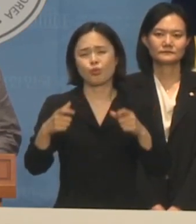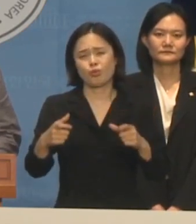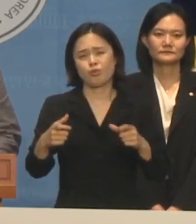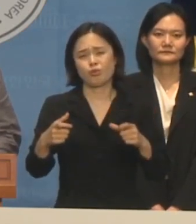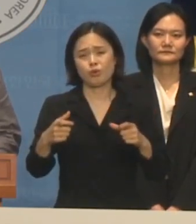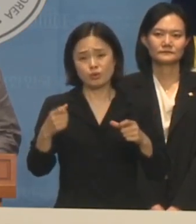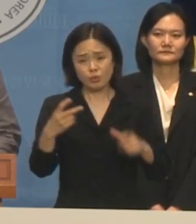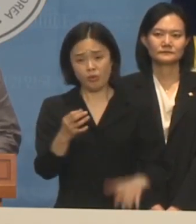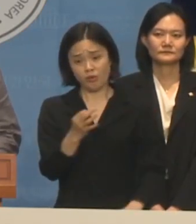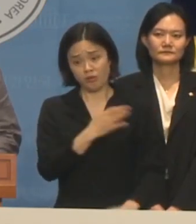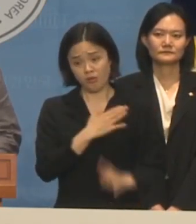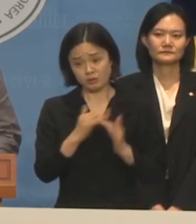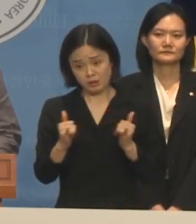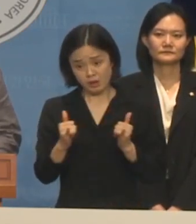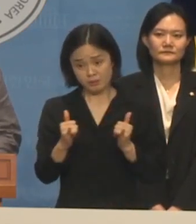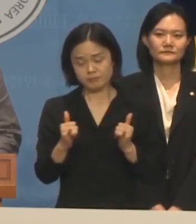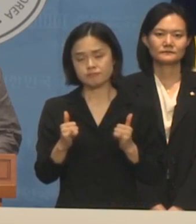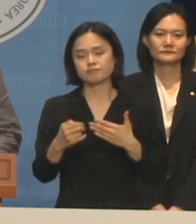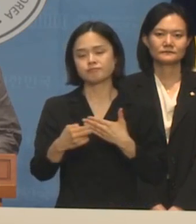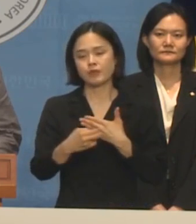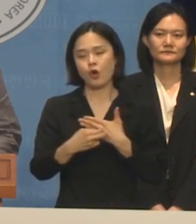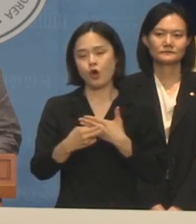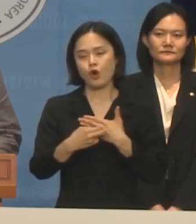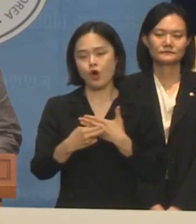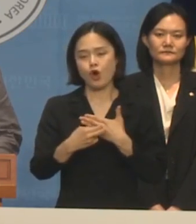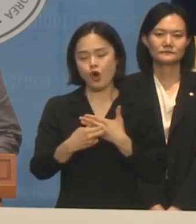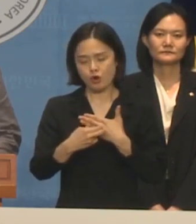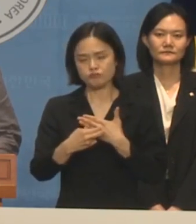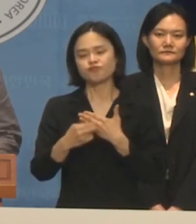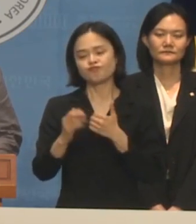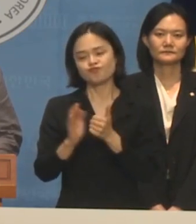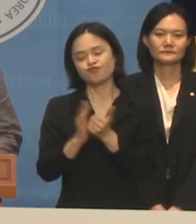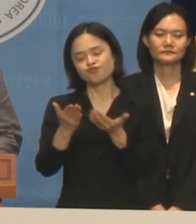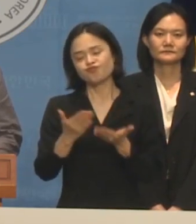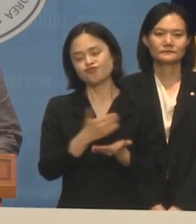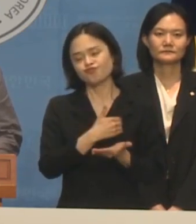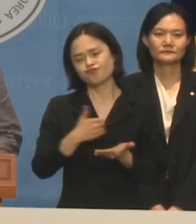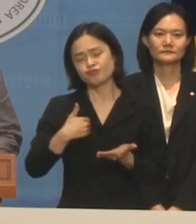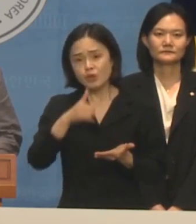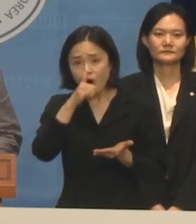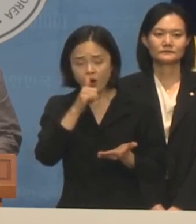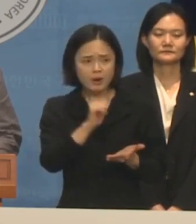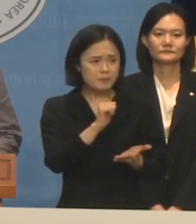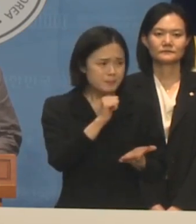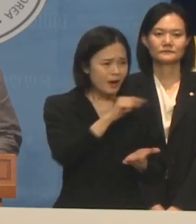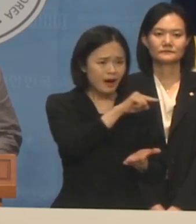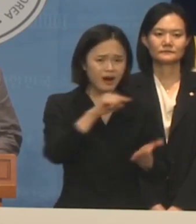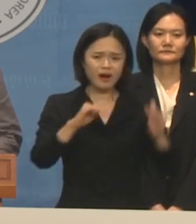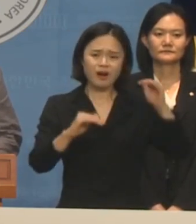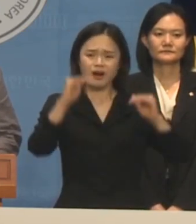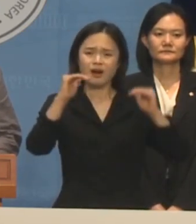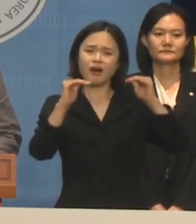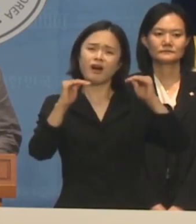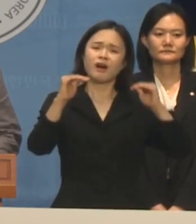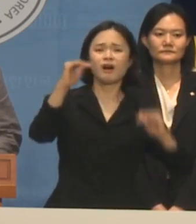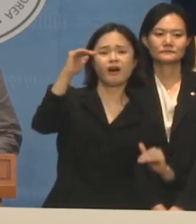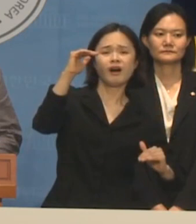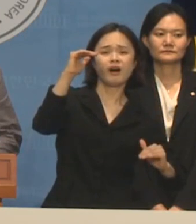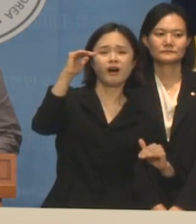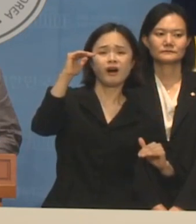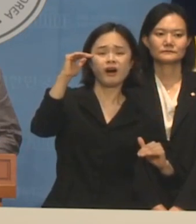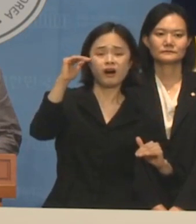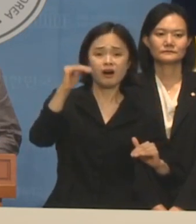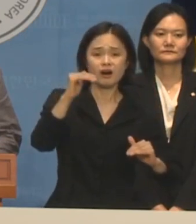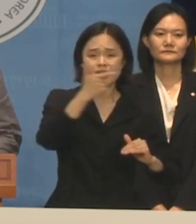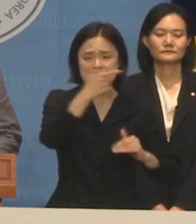온전히 누리고 있습니다. 잘 사는 지역, 돈 되는 진료과로 쏠리는